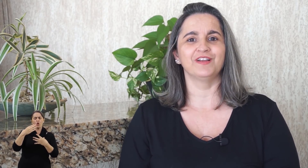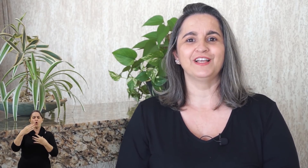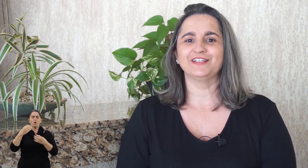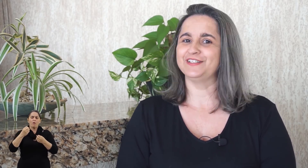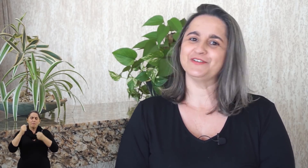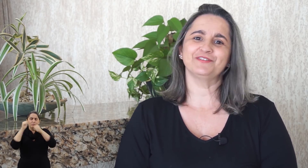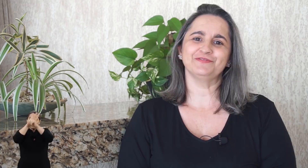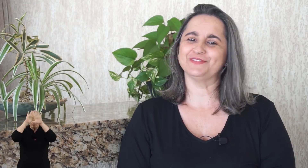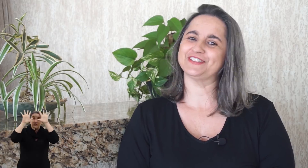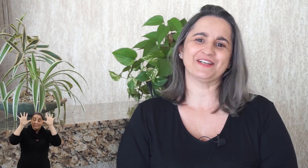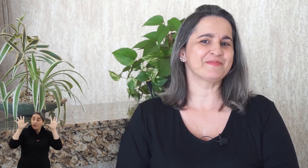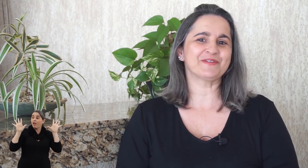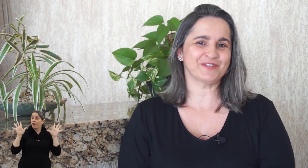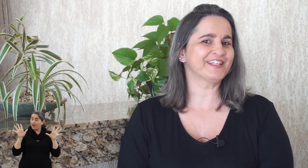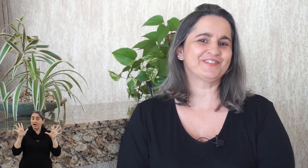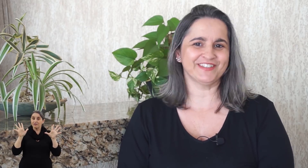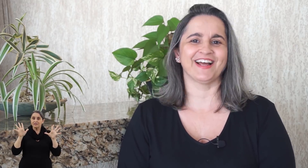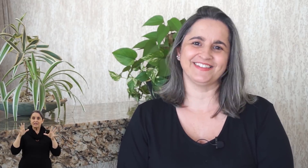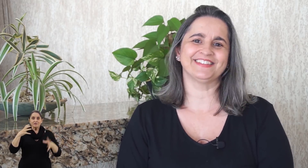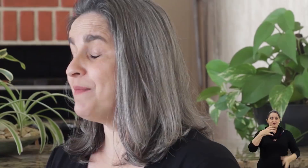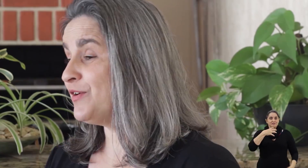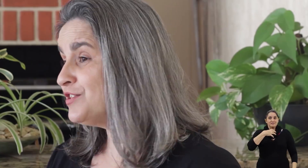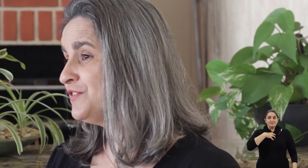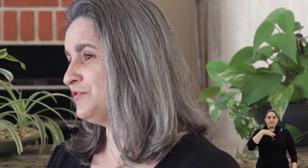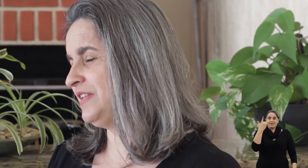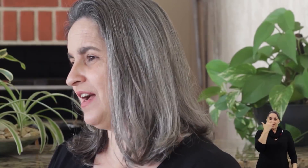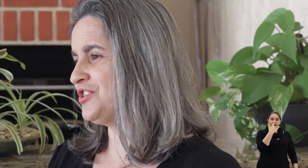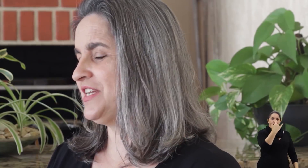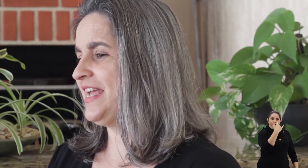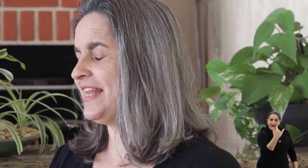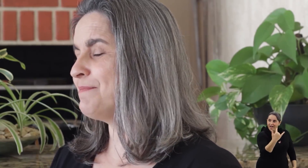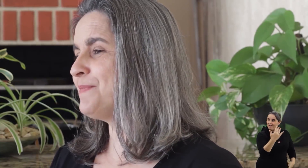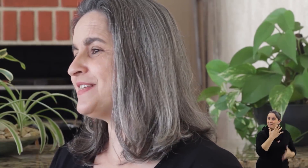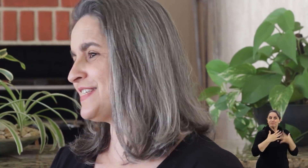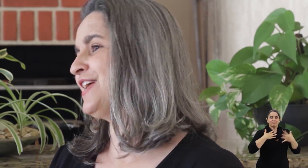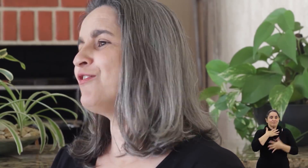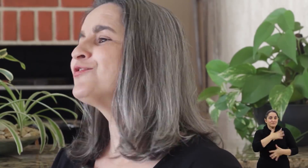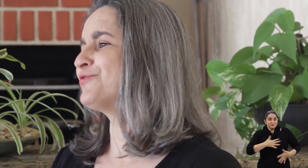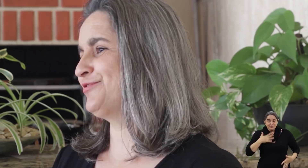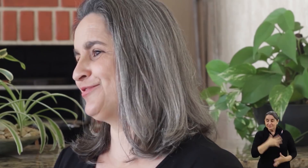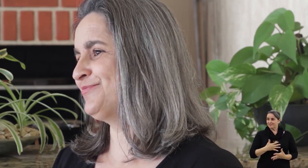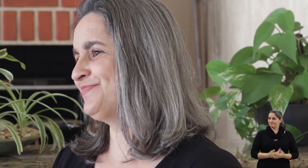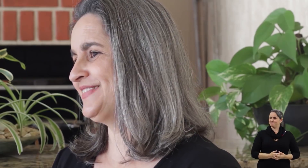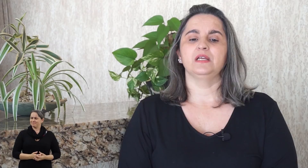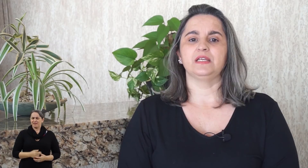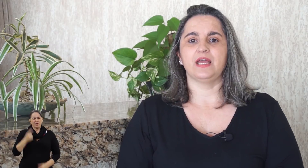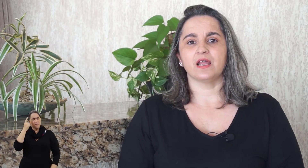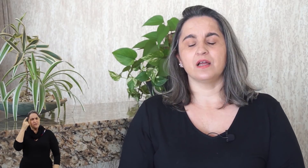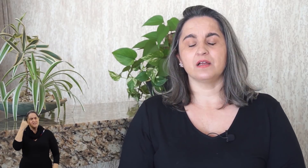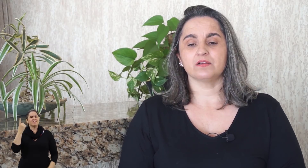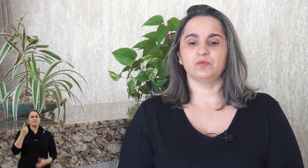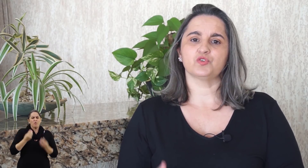natural. E eu me apaixonei de verdade. A maior dificuldade era pensar igual surdo.